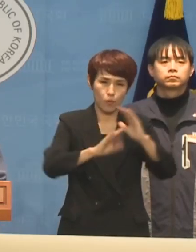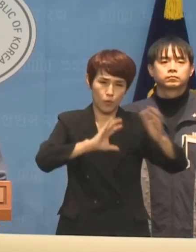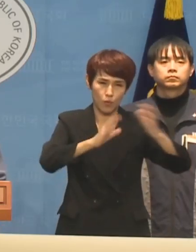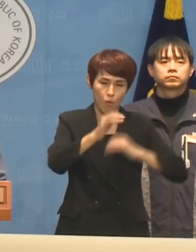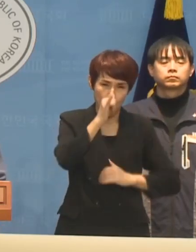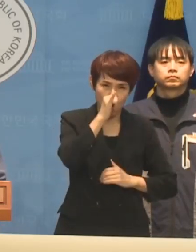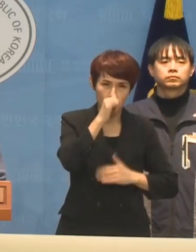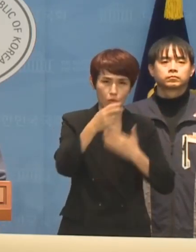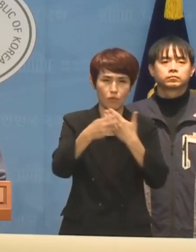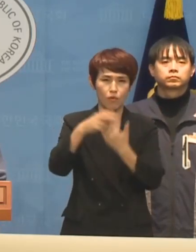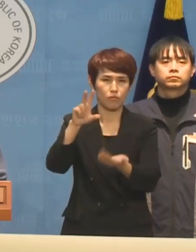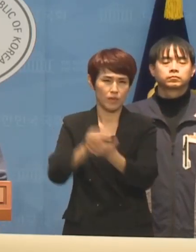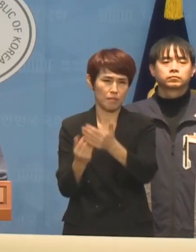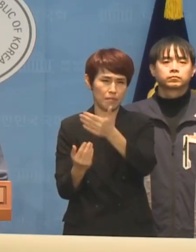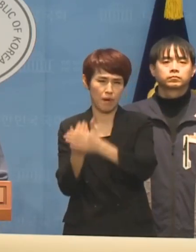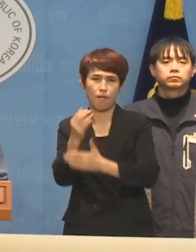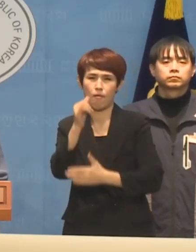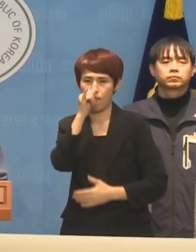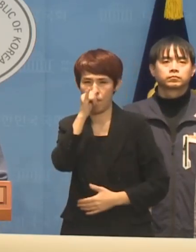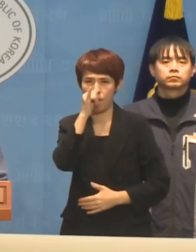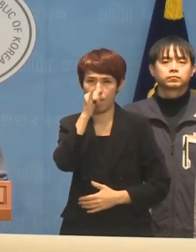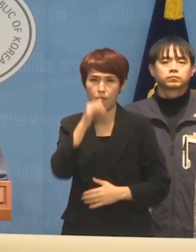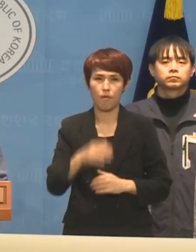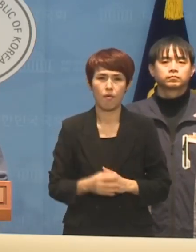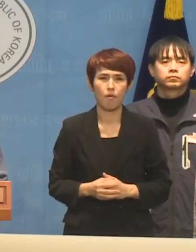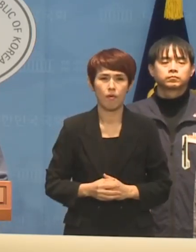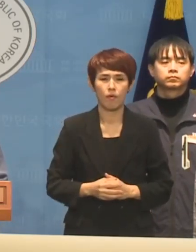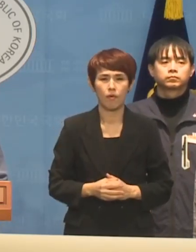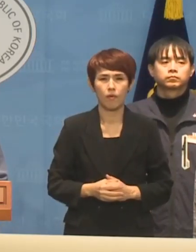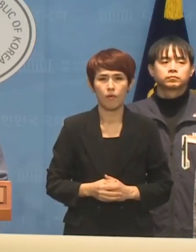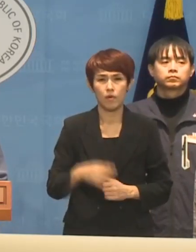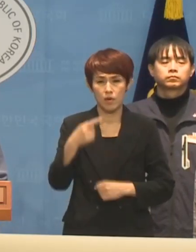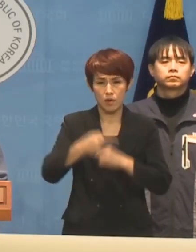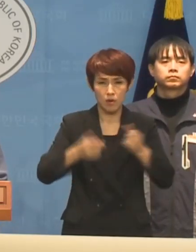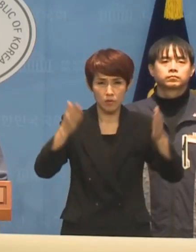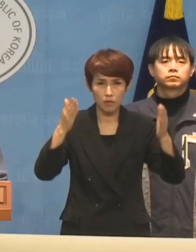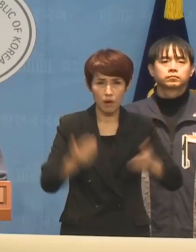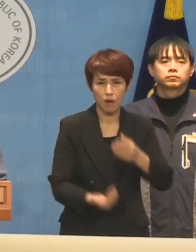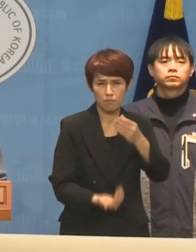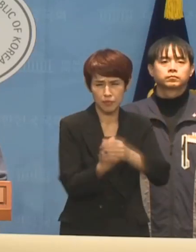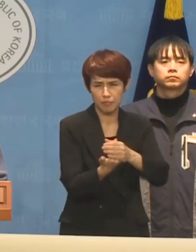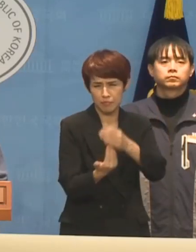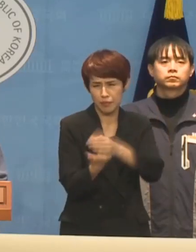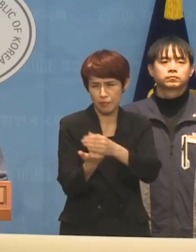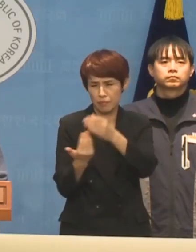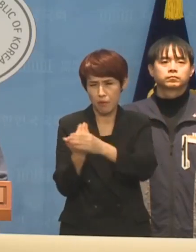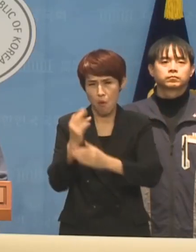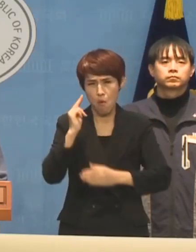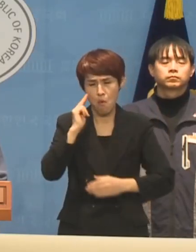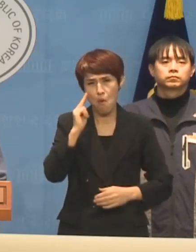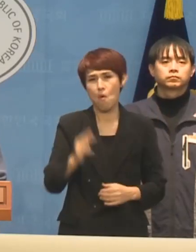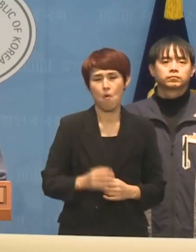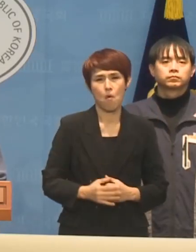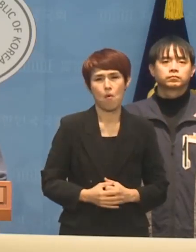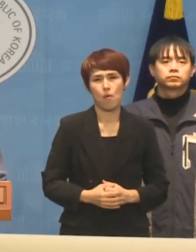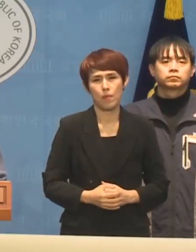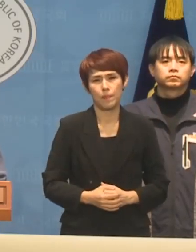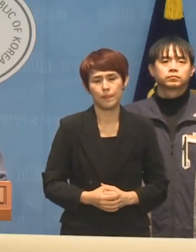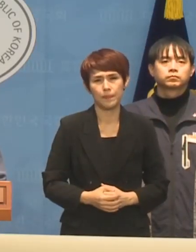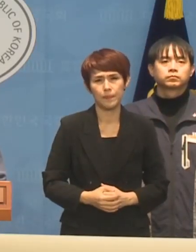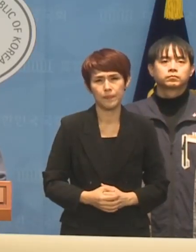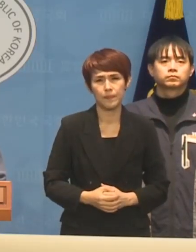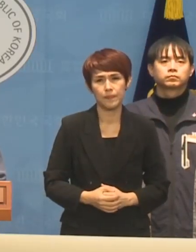초유의 7.2 쿠데타 시도까지 1년 만에 일어난 일이라고는 도저히 믿기지 않는 일들이 연이어